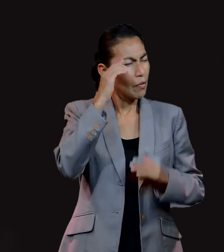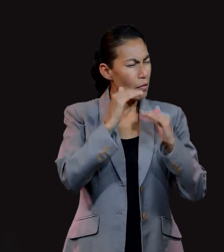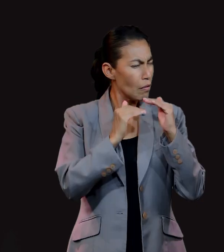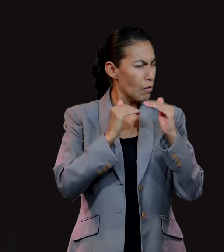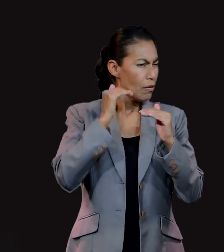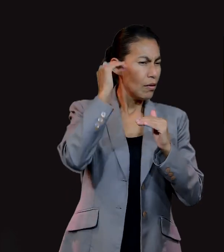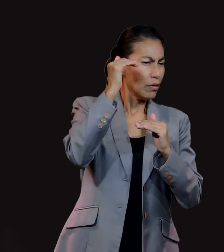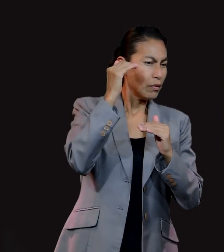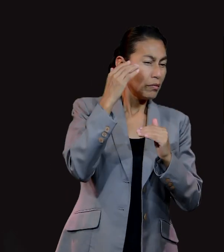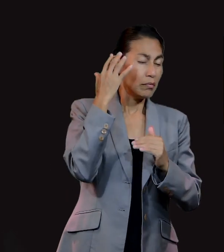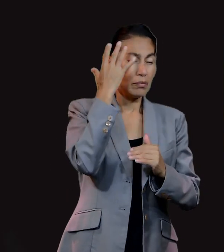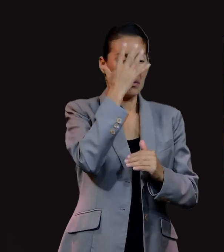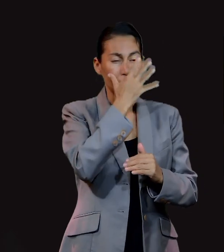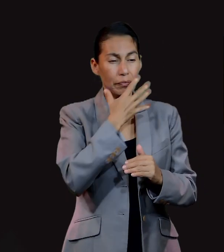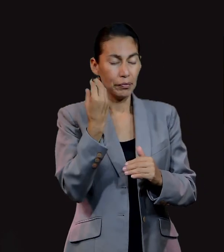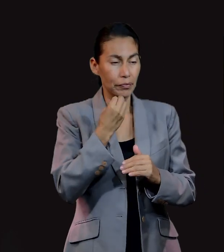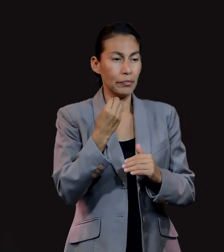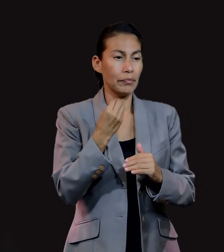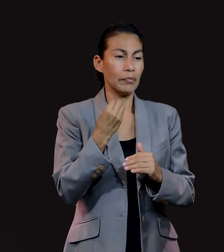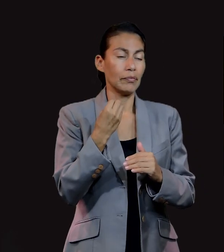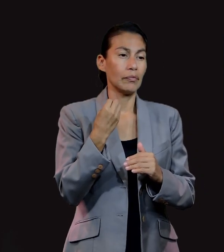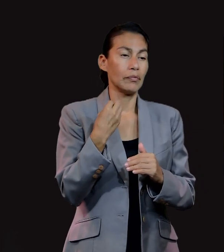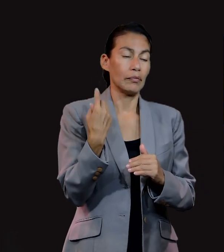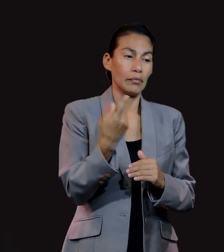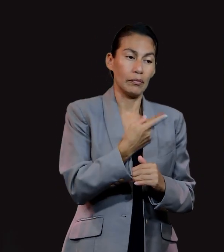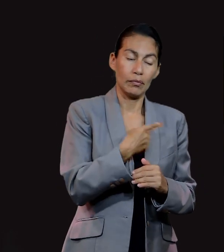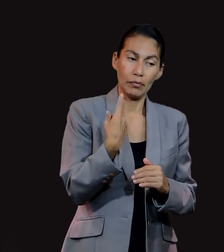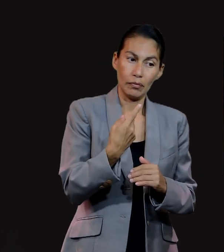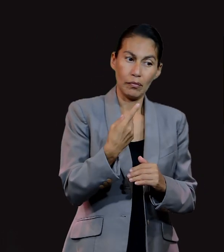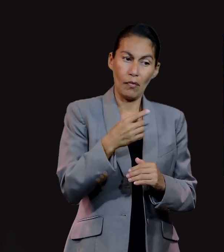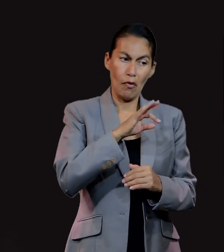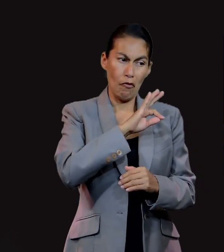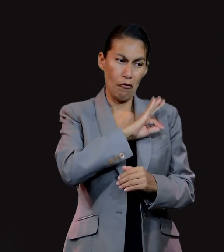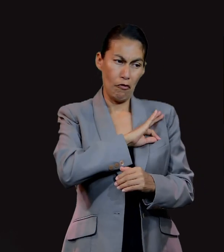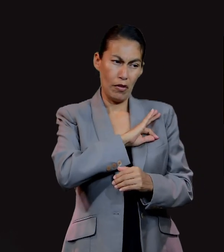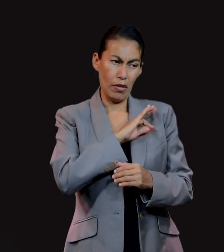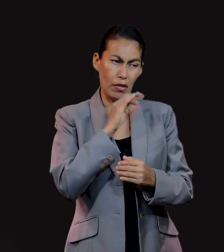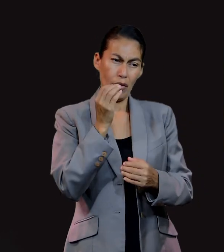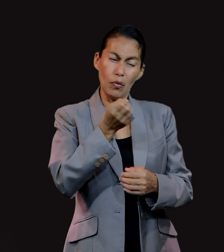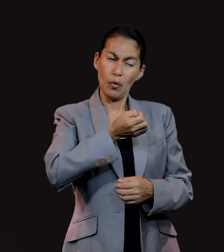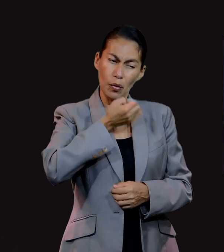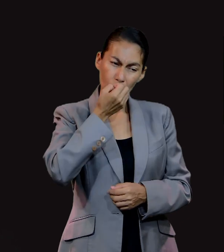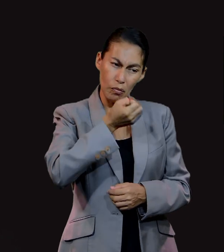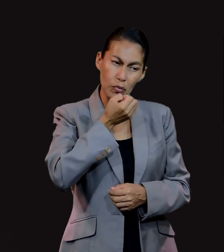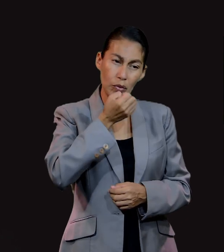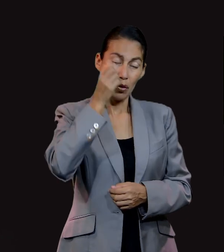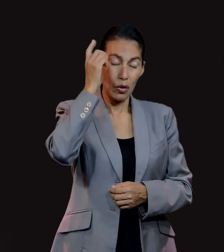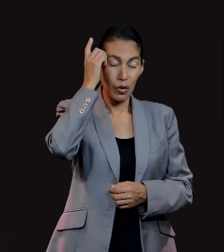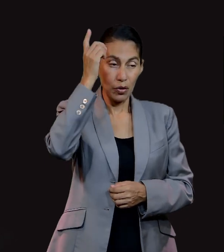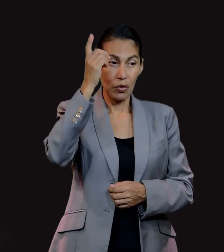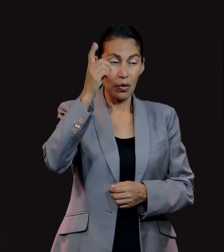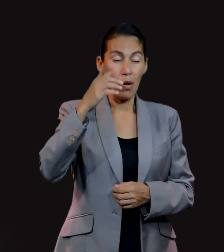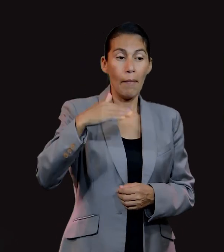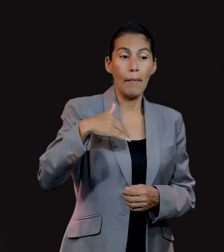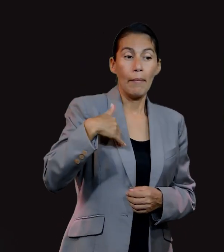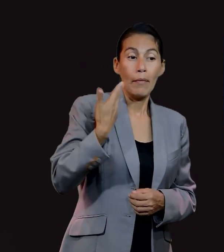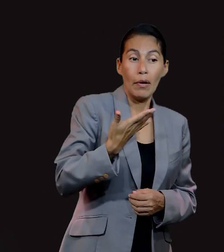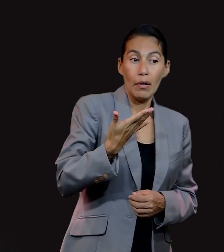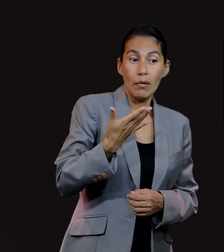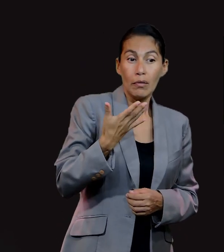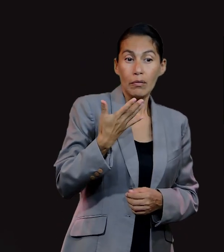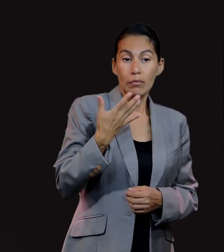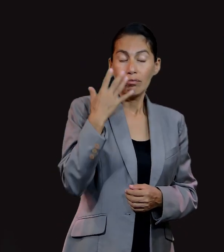Dios es grande y maravilloso. Y cuando oramos con fe, Dios realiza milagros y